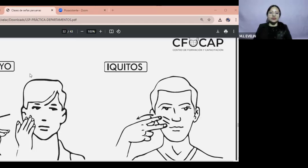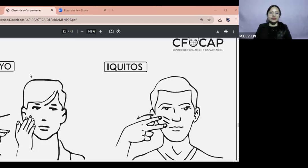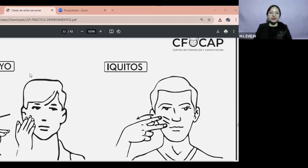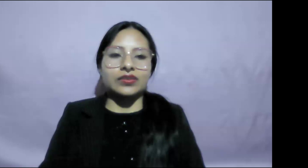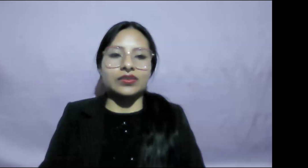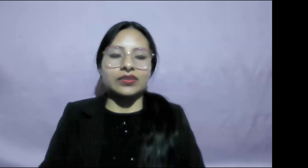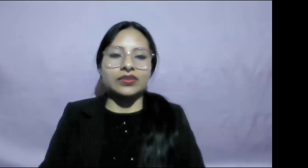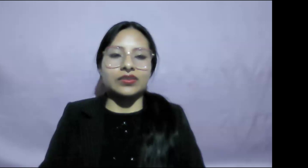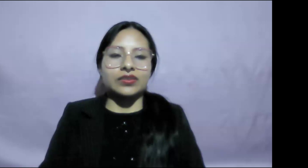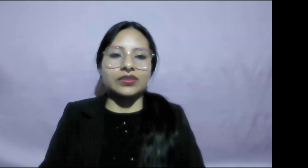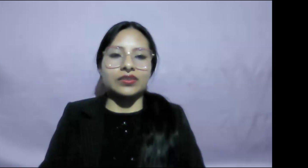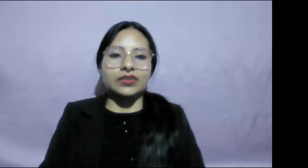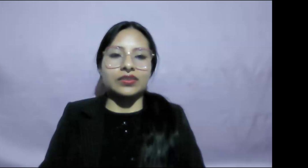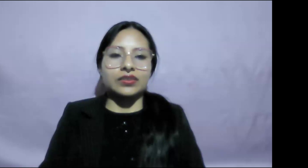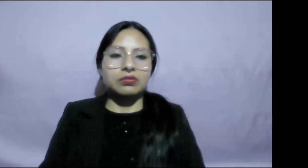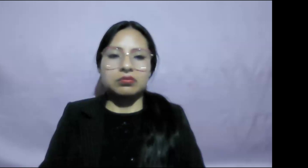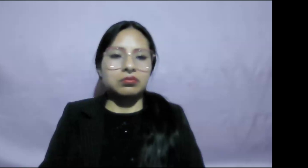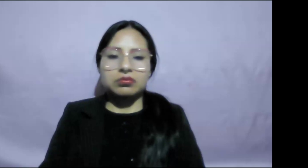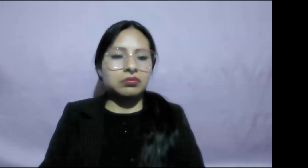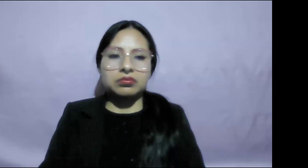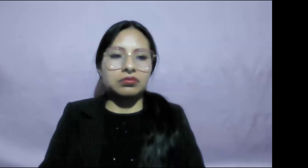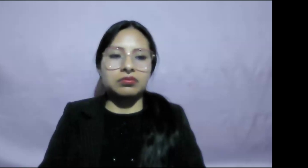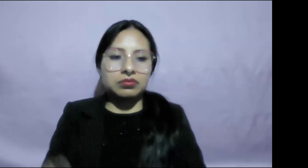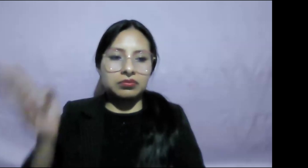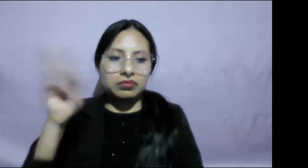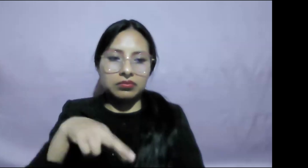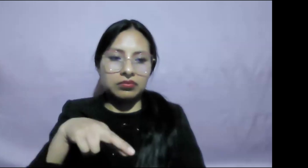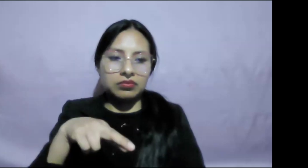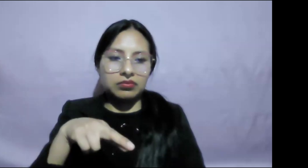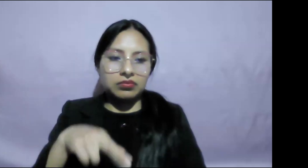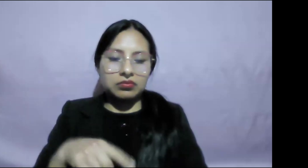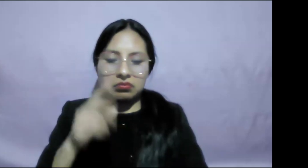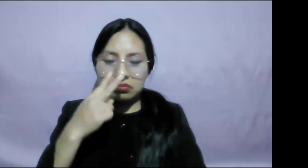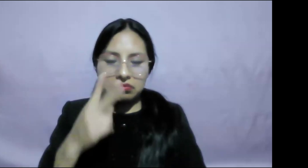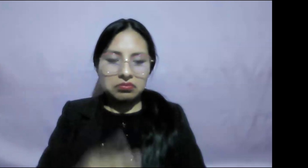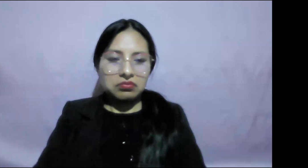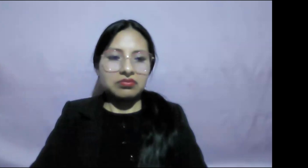y quitos no no lo vieron nada otra